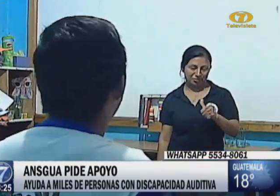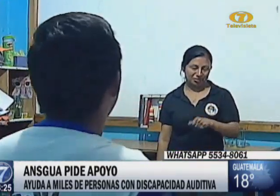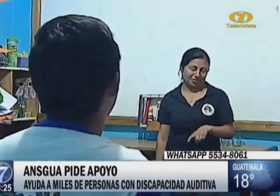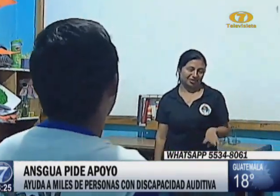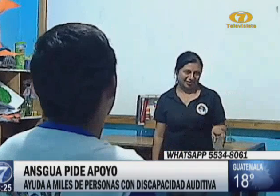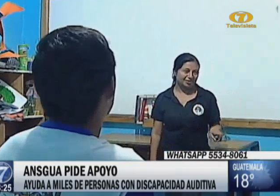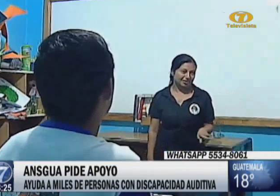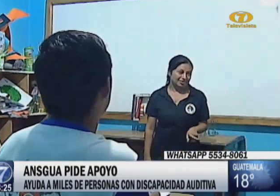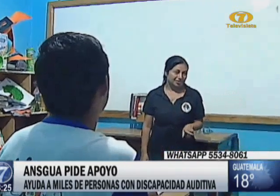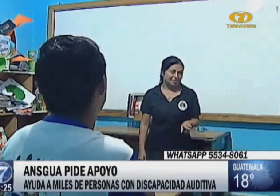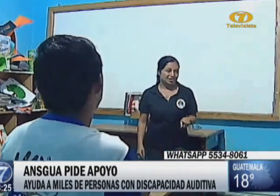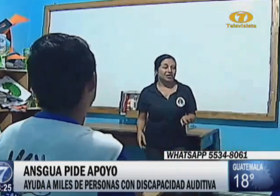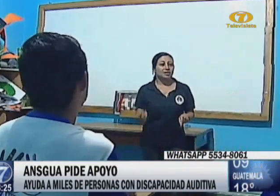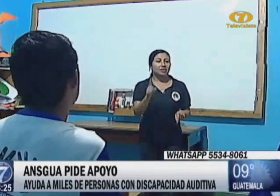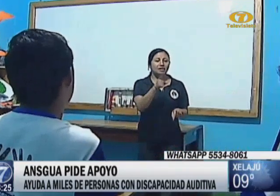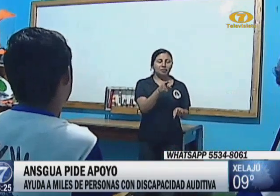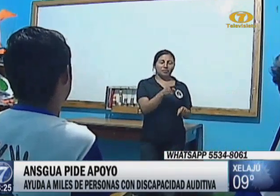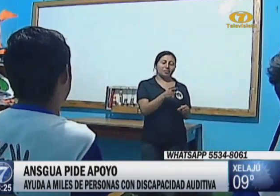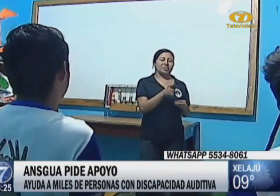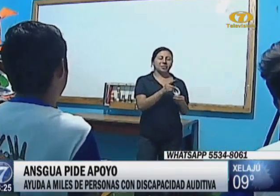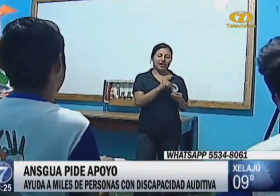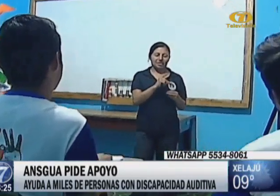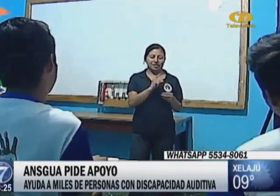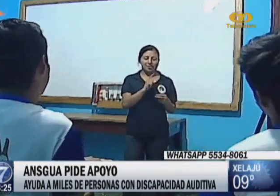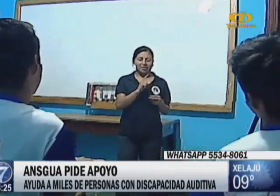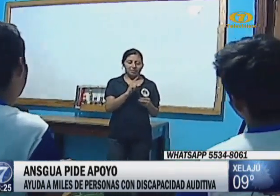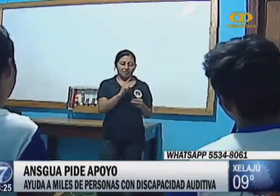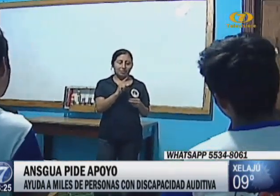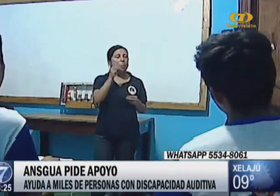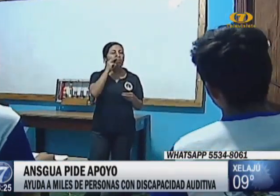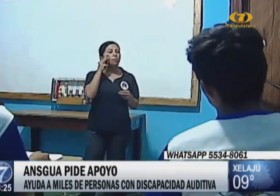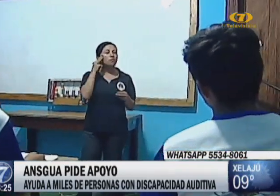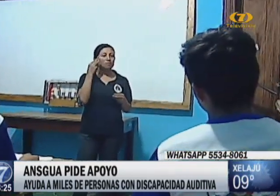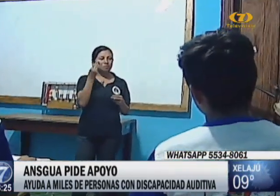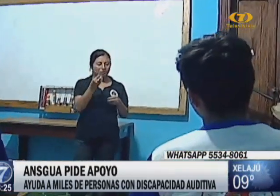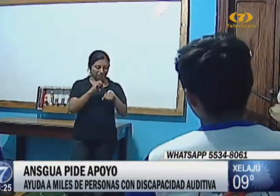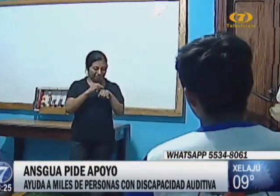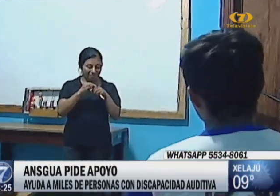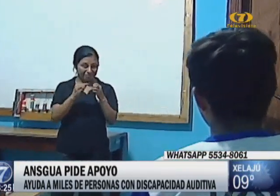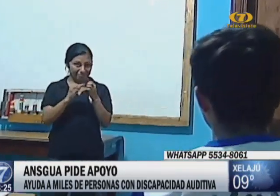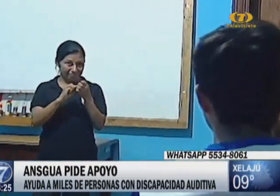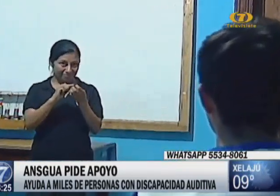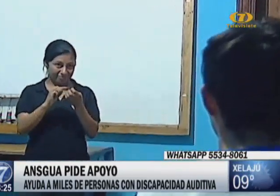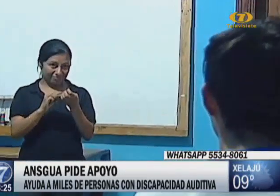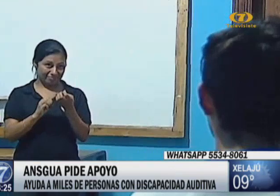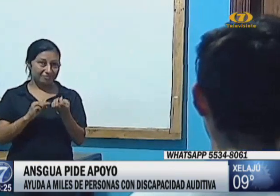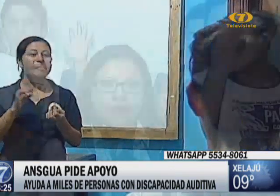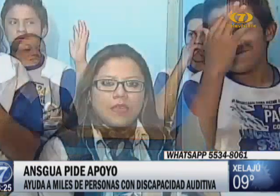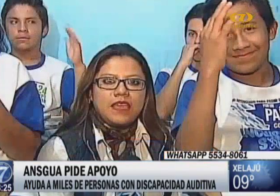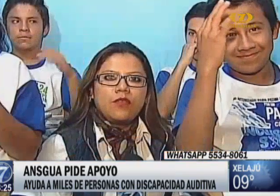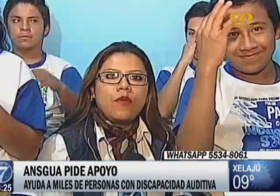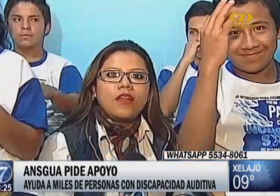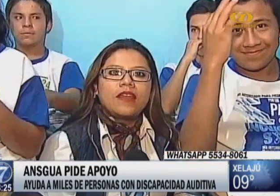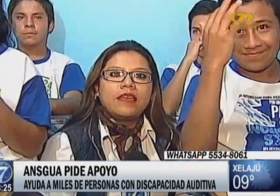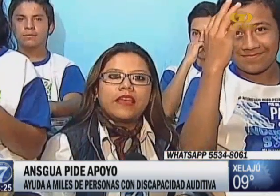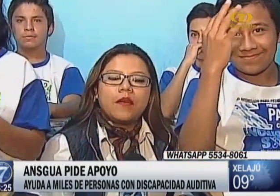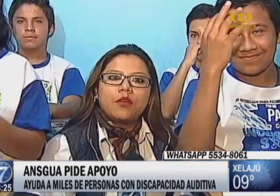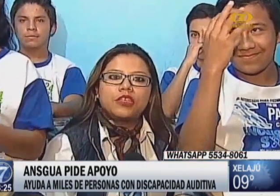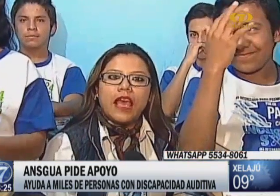-6783 si desea información o participar como voluntario. Y de nuevo le reiteramos la